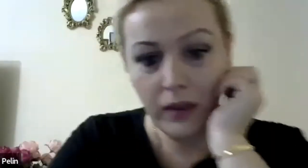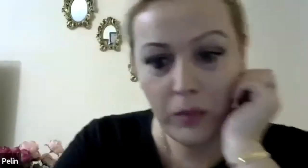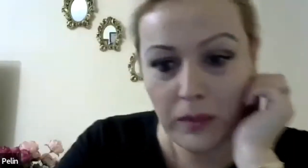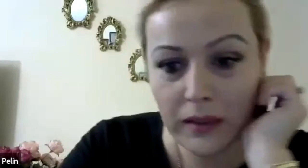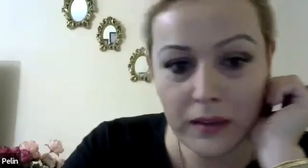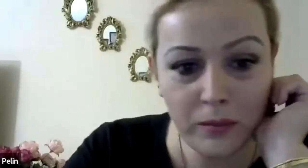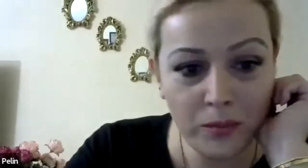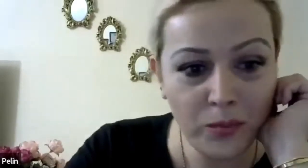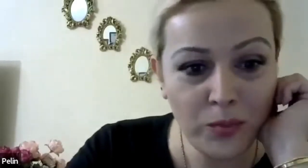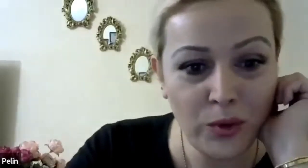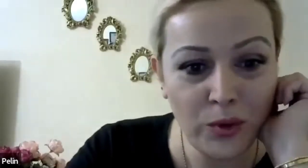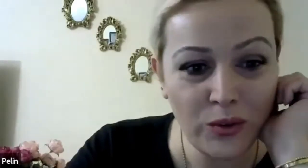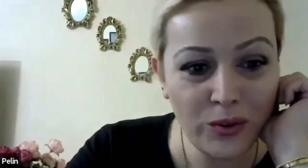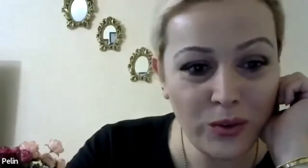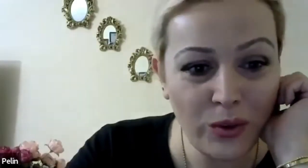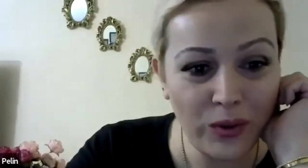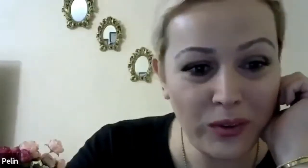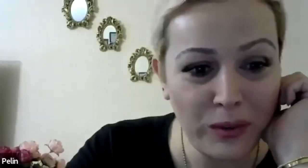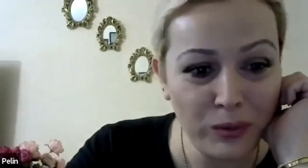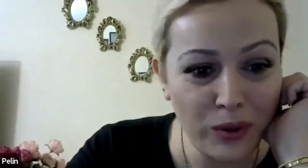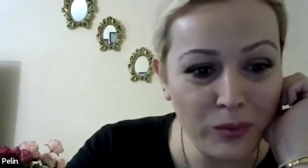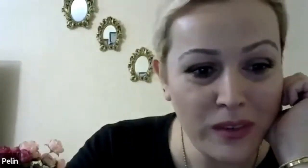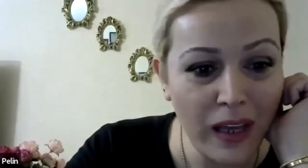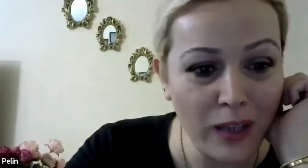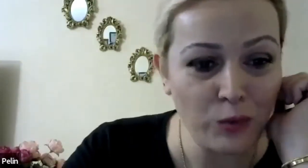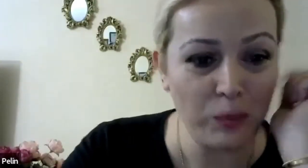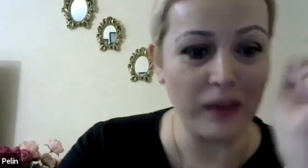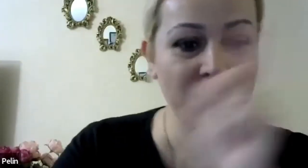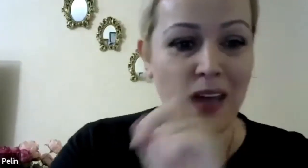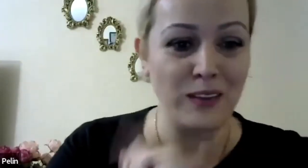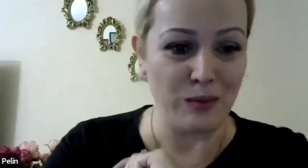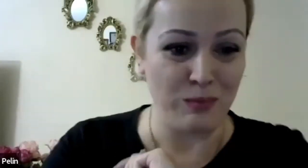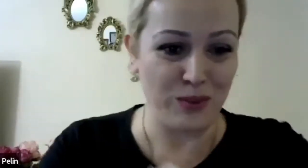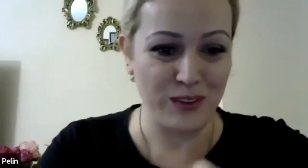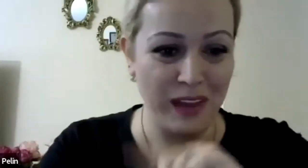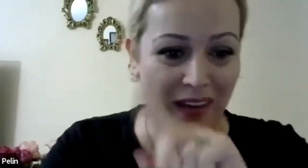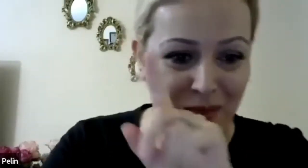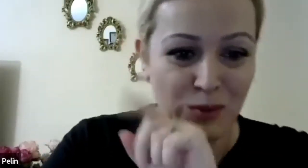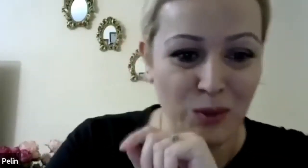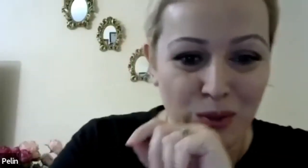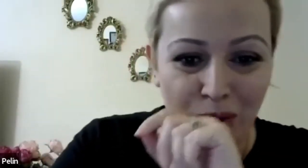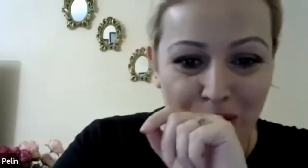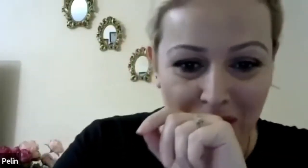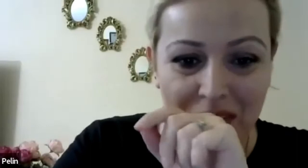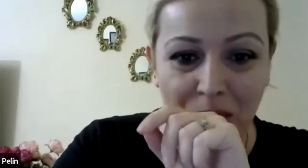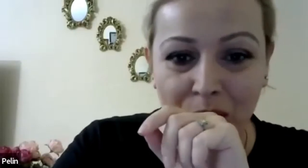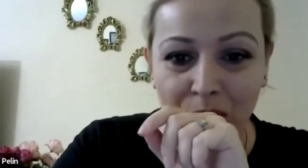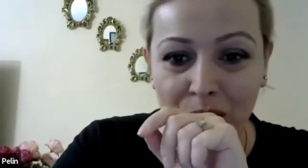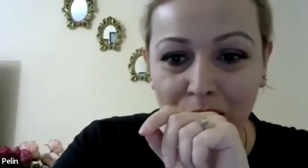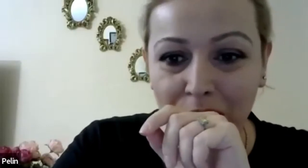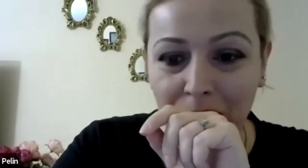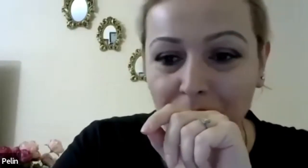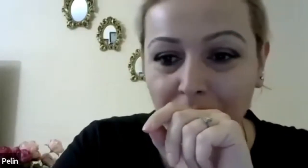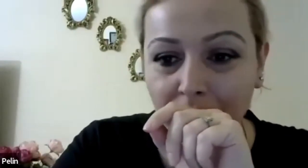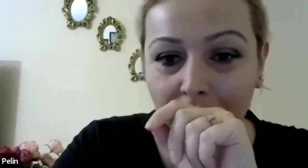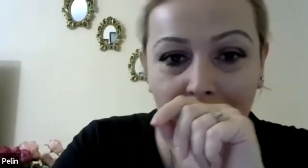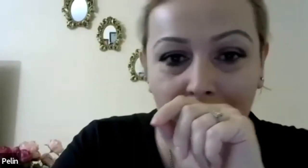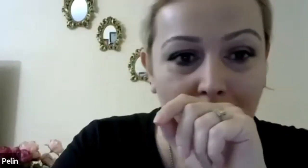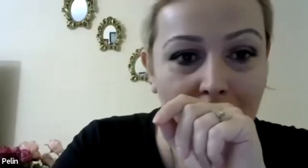Bir bakalım bugün doğru yapılıyor mu? Selçuk Bey, siz yanlış yapıyorsunuz. Heh, şimdi doğru oldu. Şimdi doğru oldu.